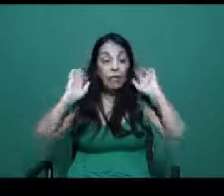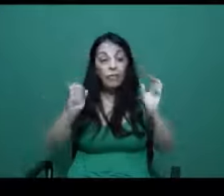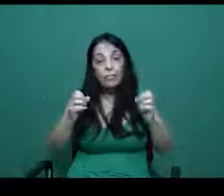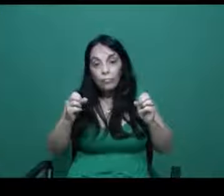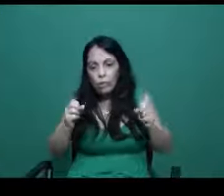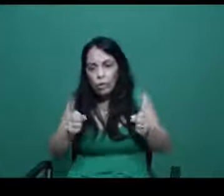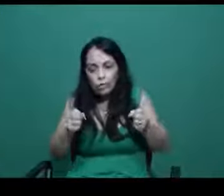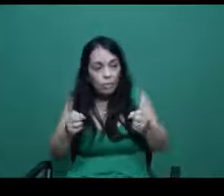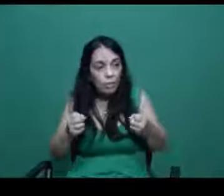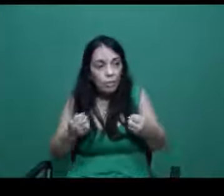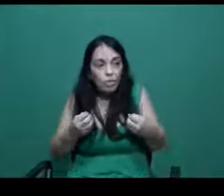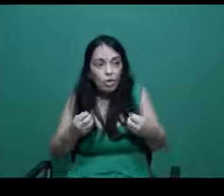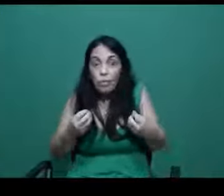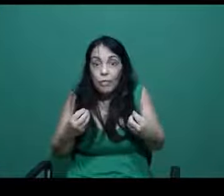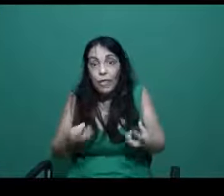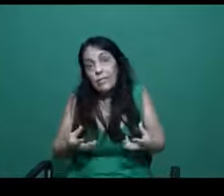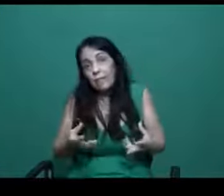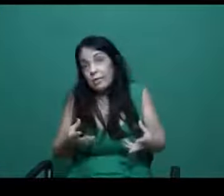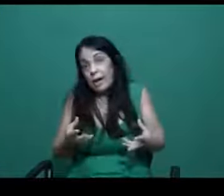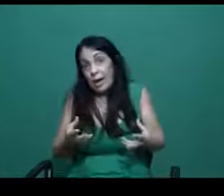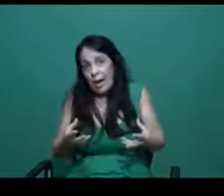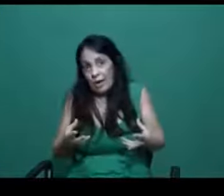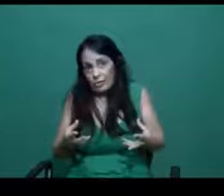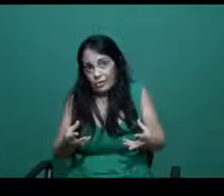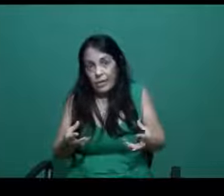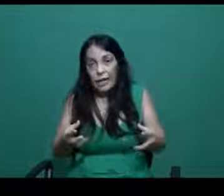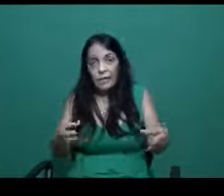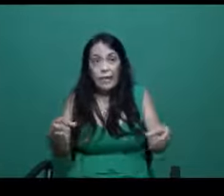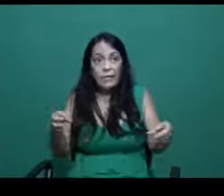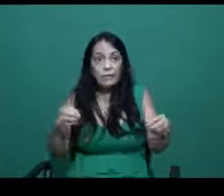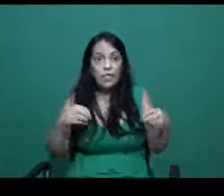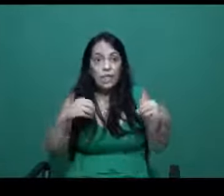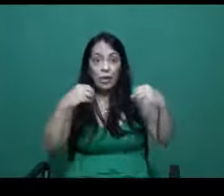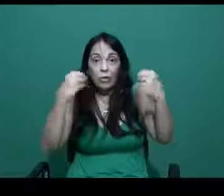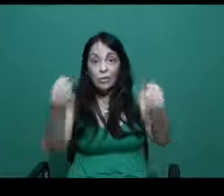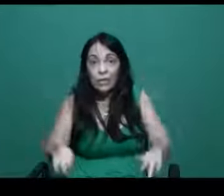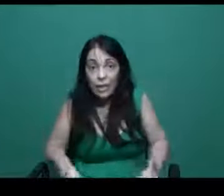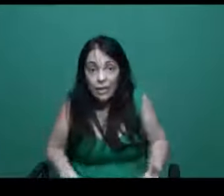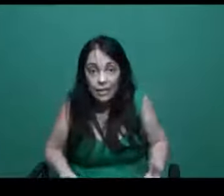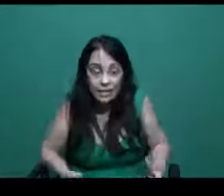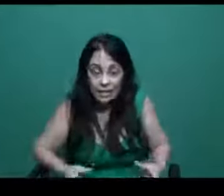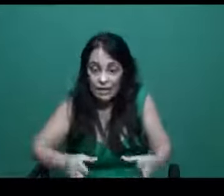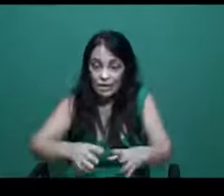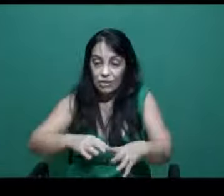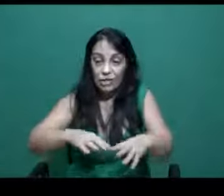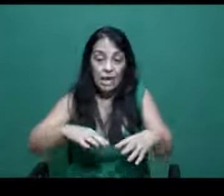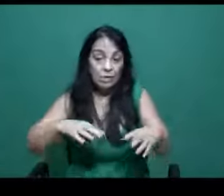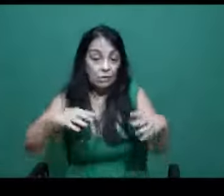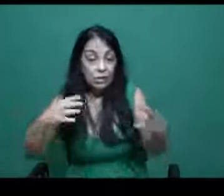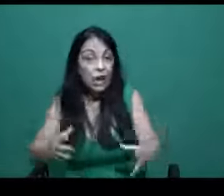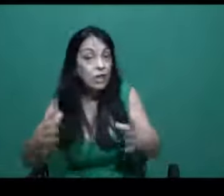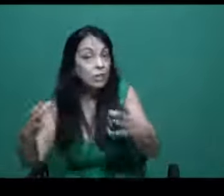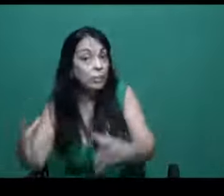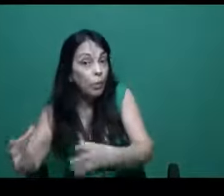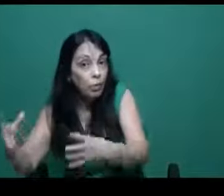foi muito vivo o trabalho. Teve o dia da culminância, que eles fizeram 3